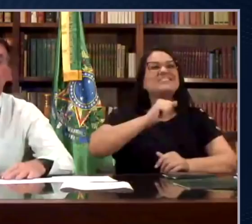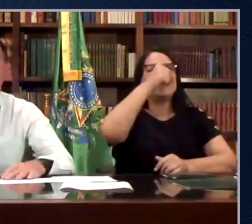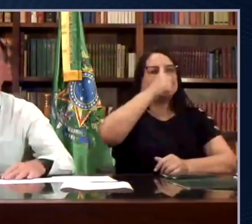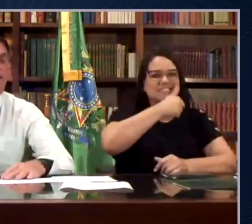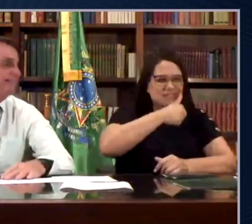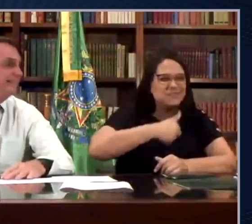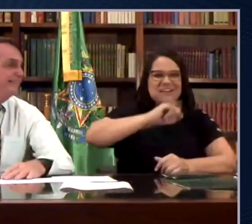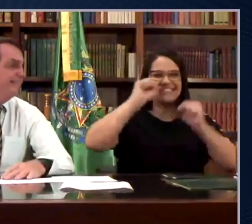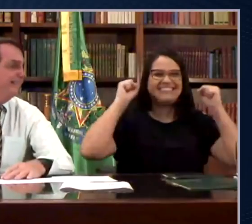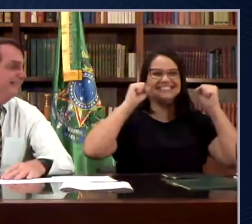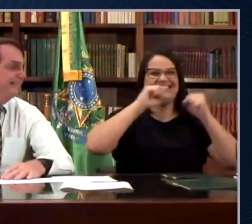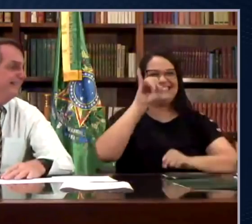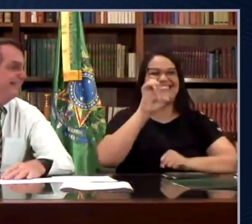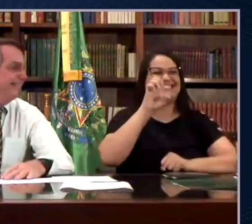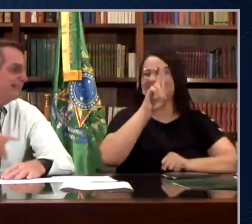tem fé.